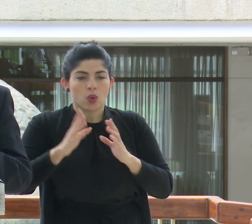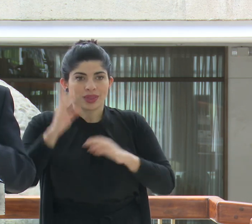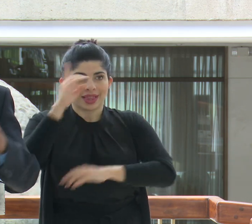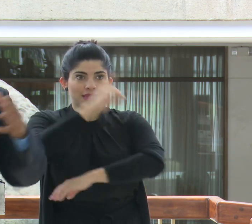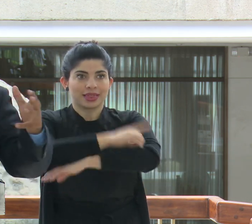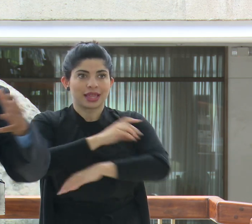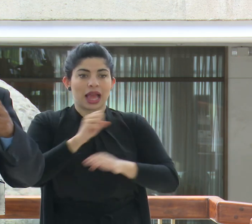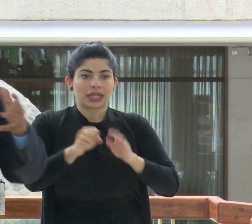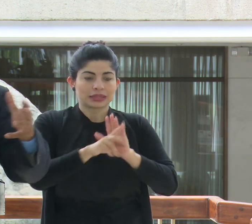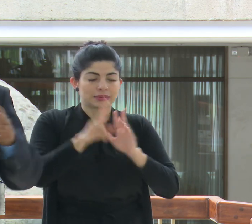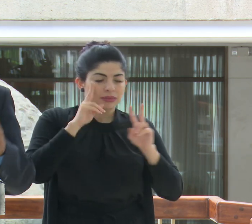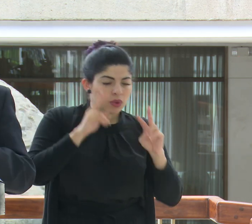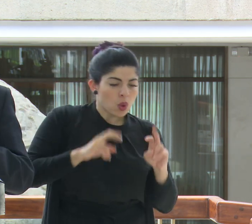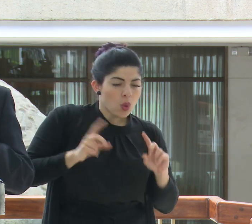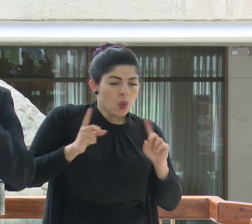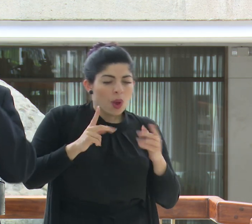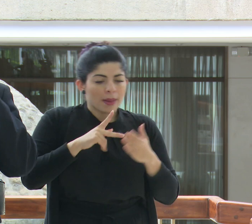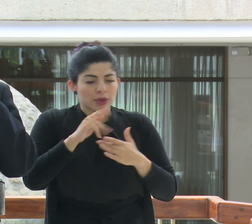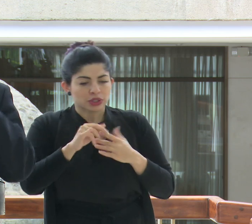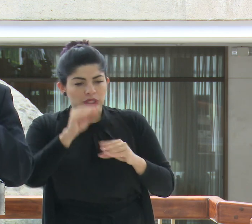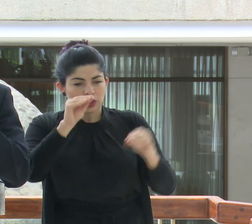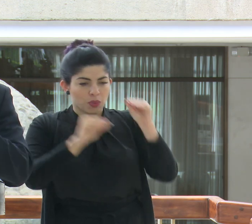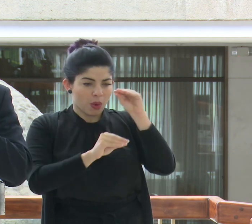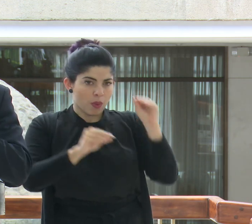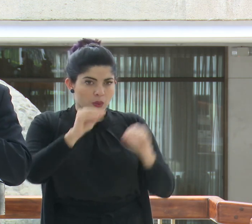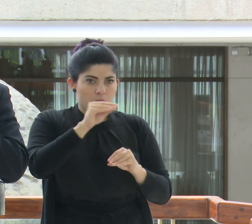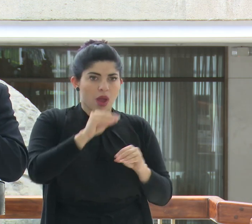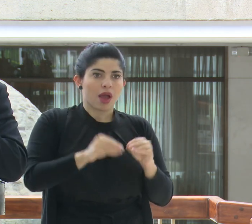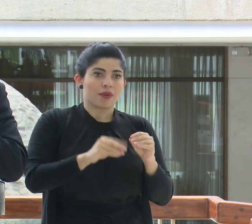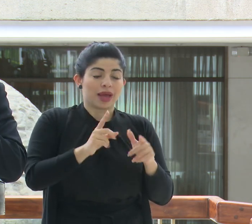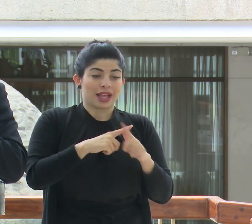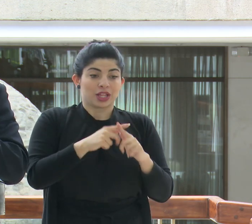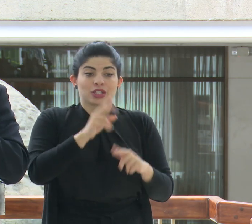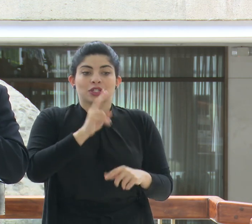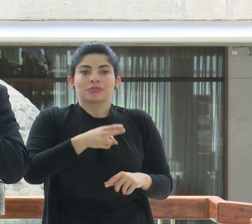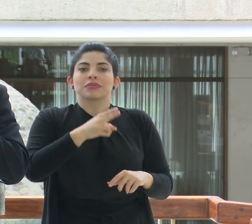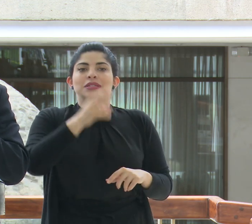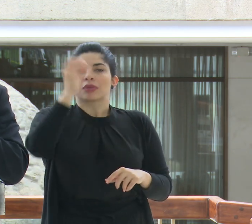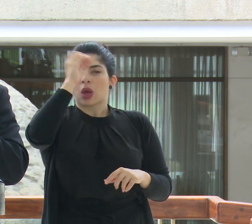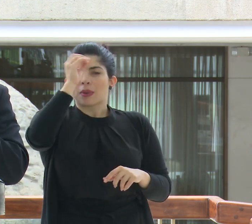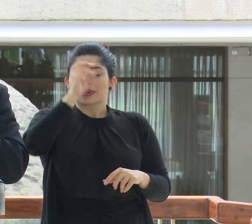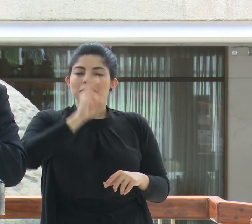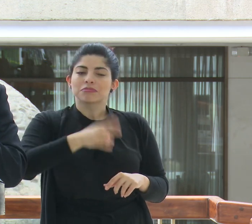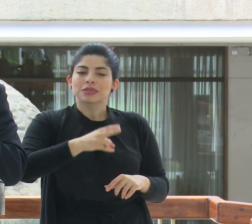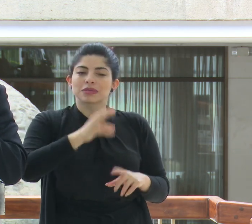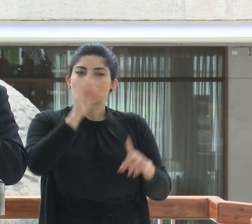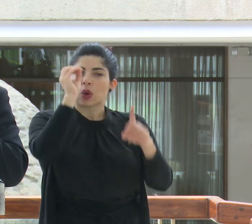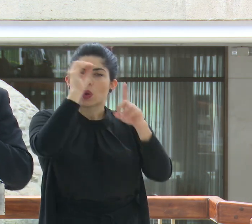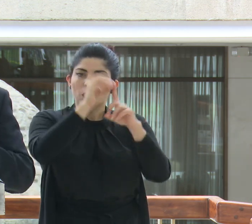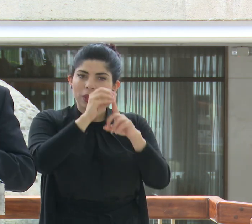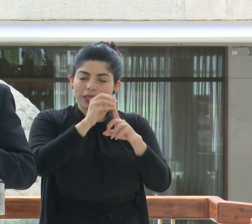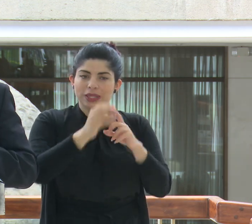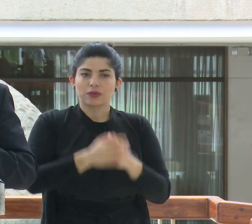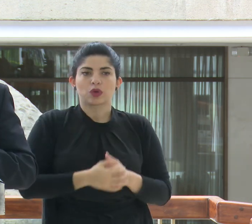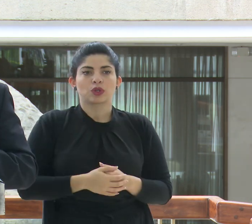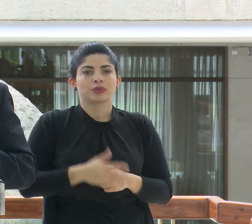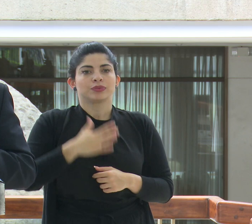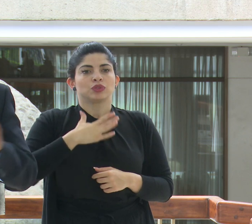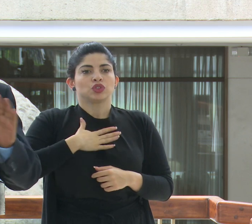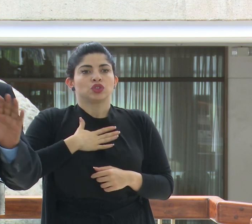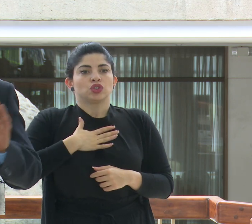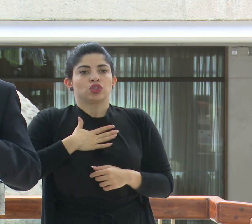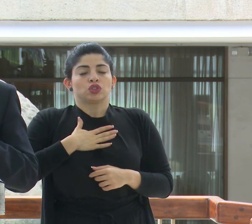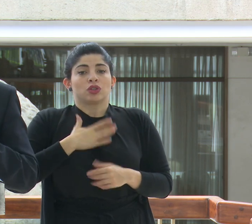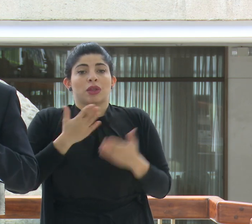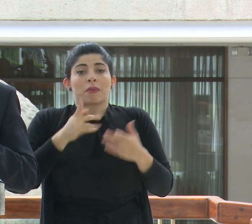la asamblea, entonces ver qué proyectos los vamos moviendo con ese criterio, con ese propósito, ¿verdad?